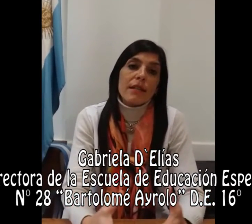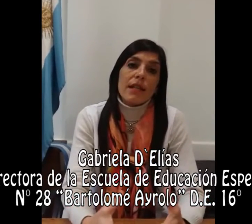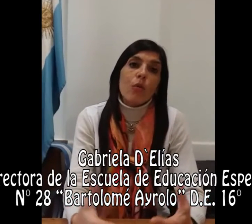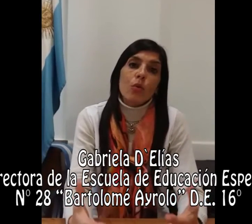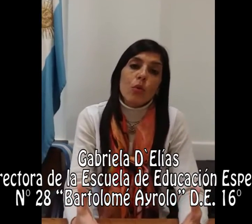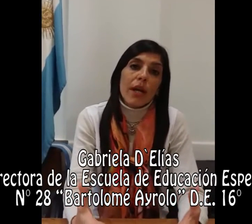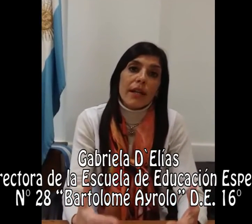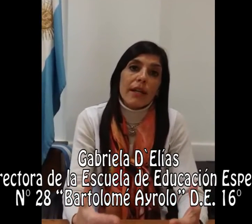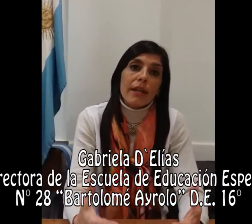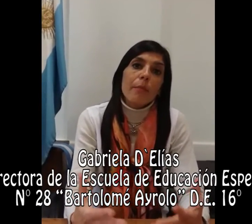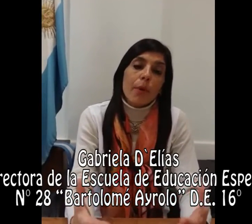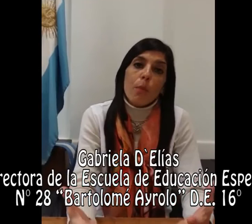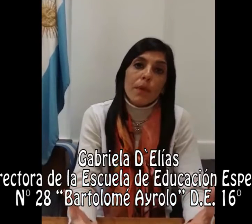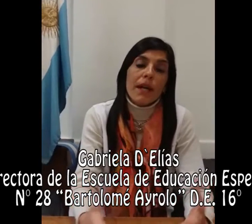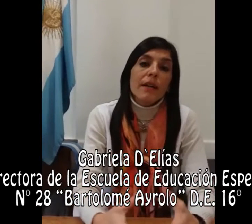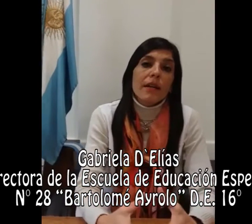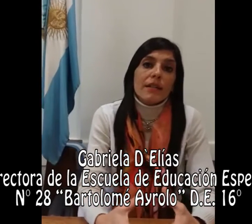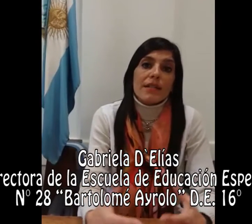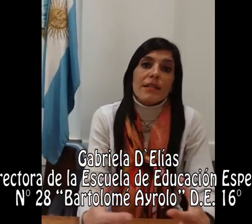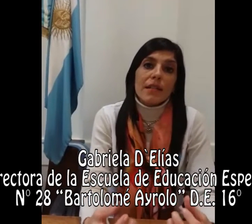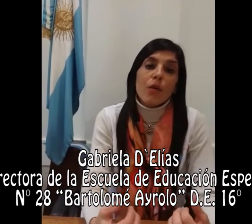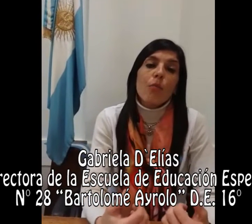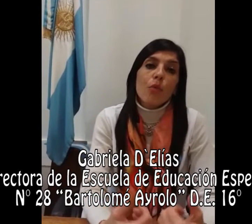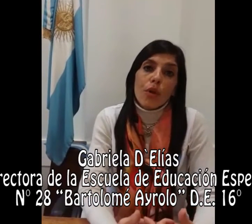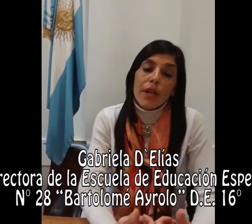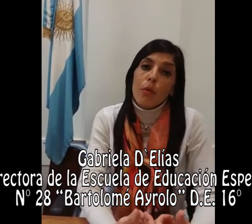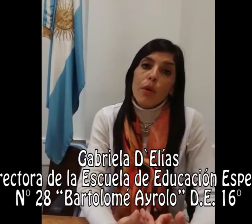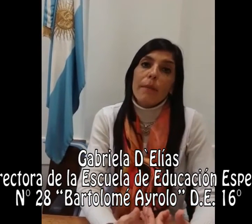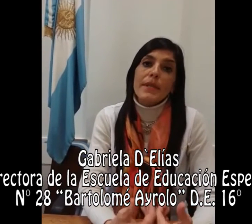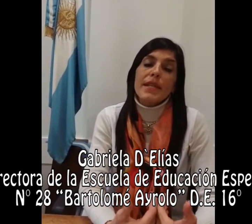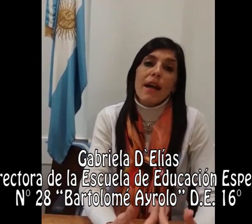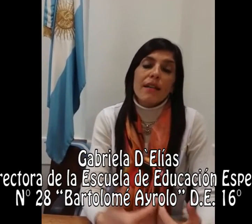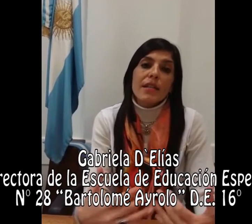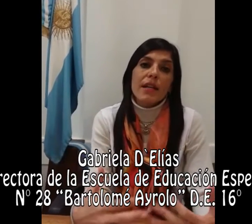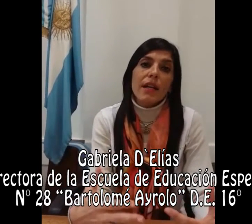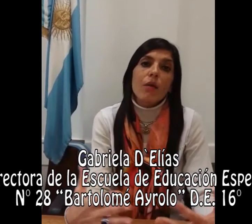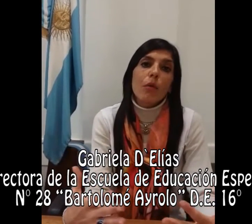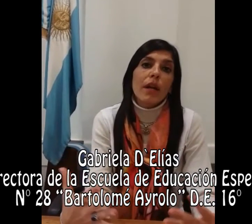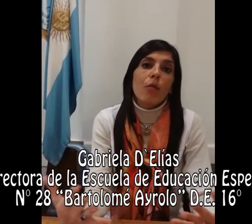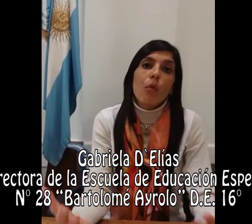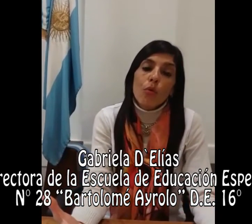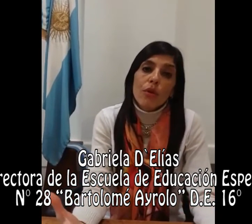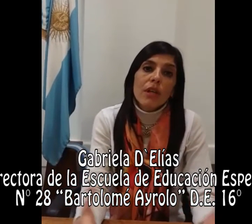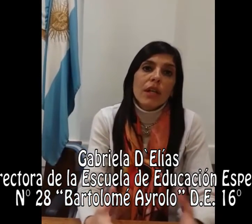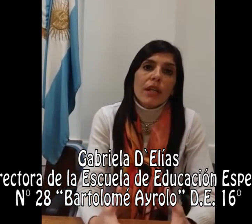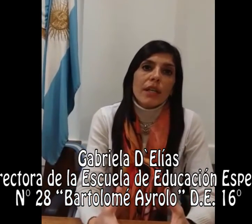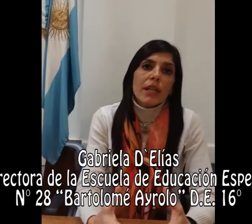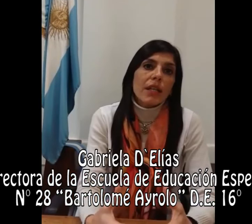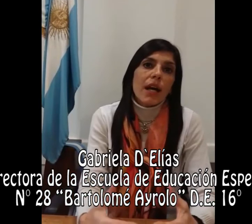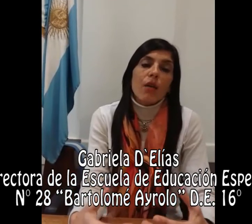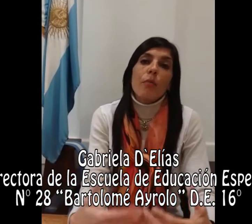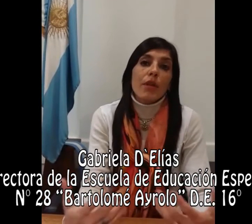la cultura que le es propia trascendiera los muros de la escuela especial y llegara a la escuela común y a los medios